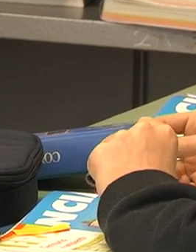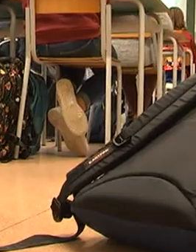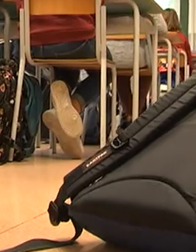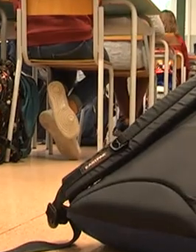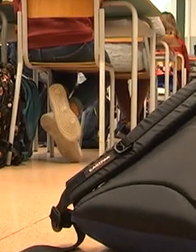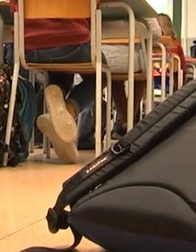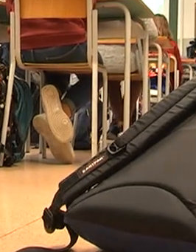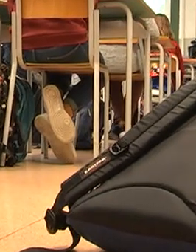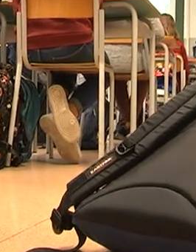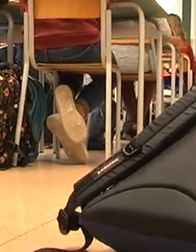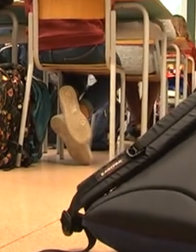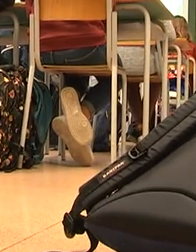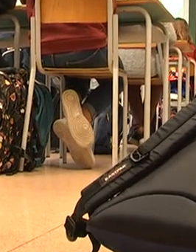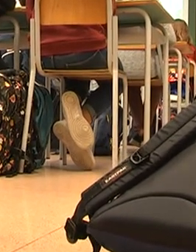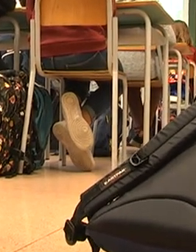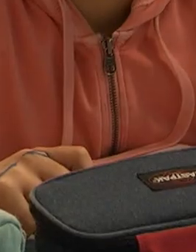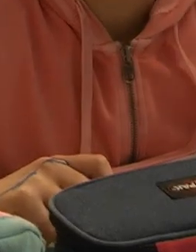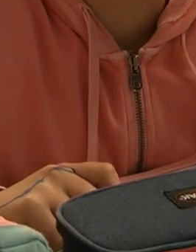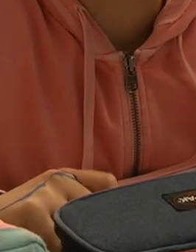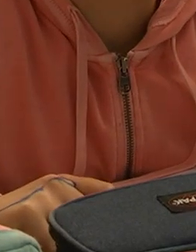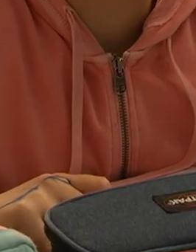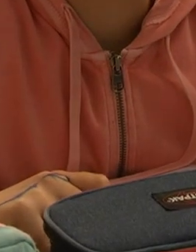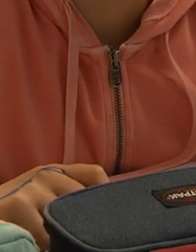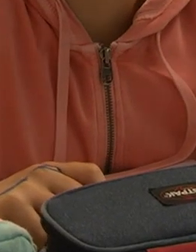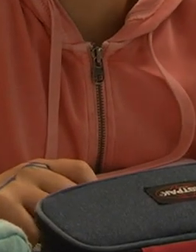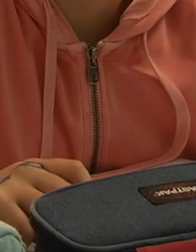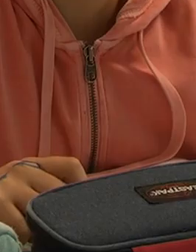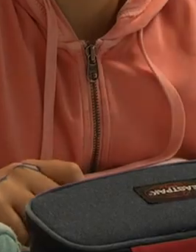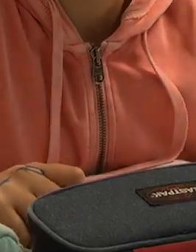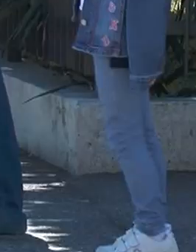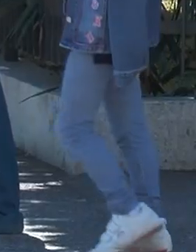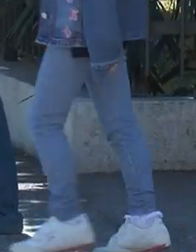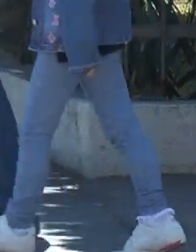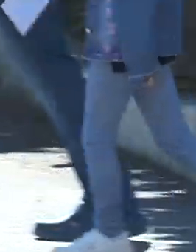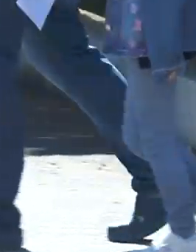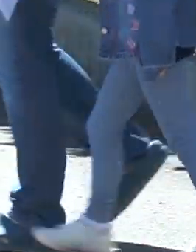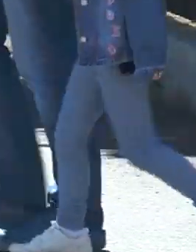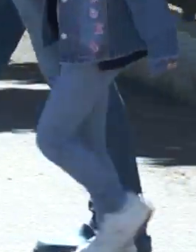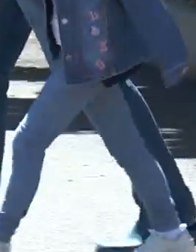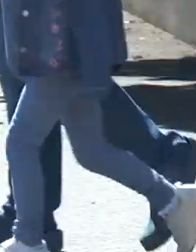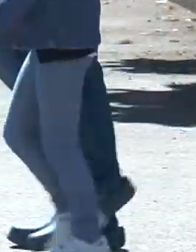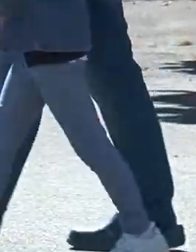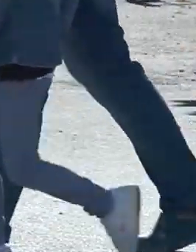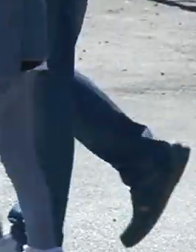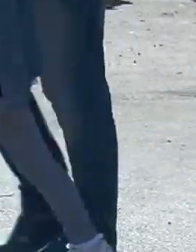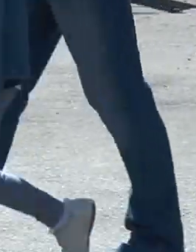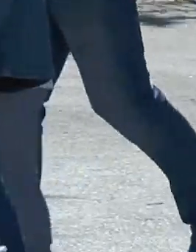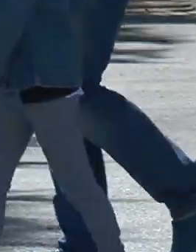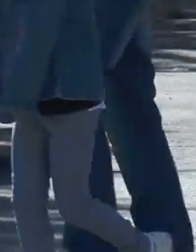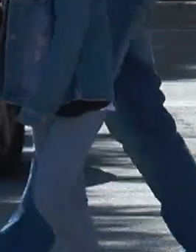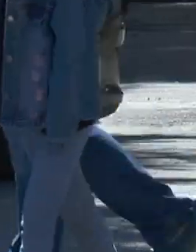stato un gruppo di prezzi di italiani attraverso una lettera indirizzata al governo a chiedere che dopo le vacanze di natale si riprendesse con la didattica